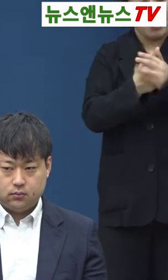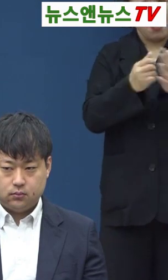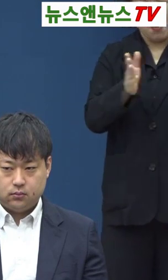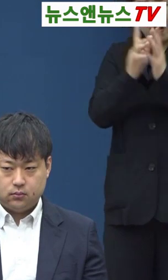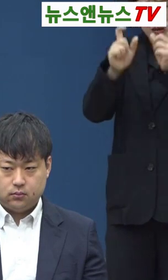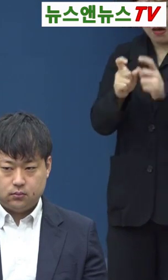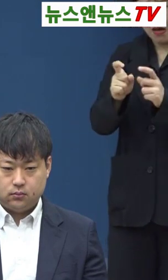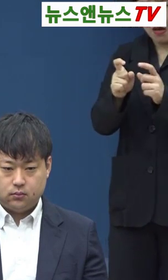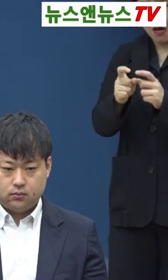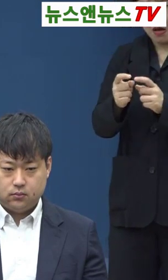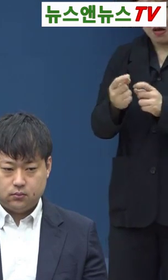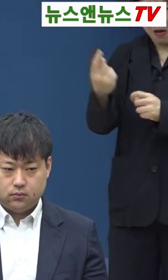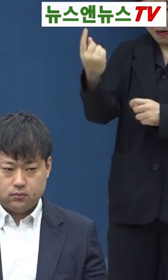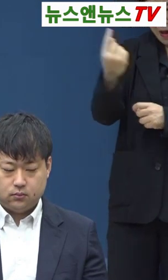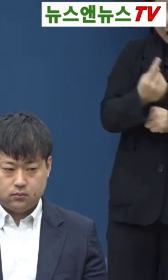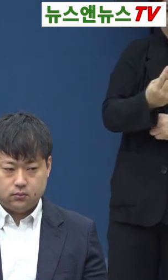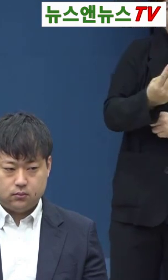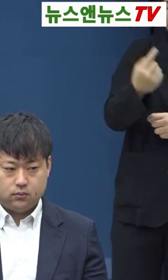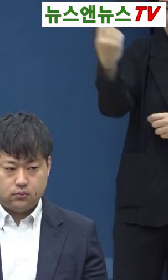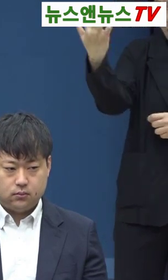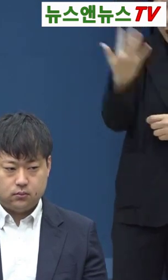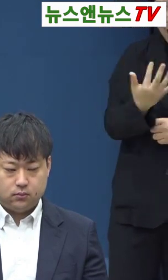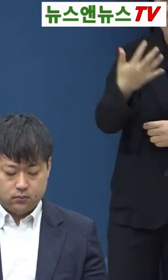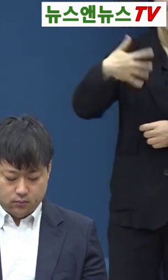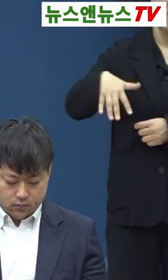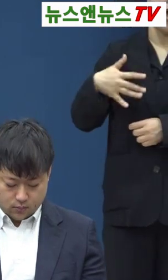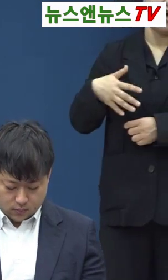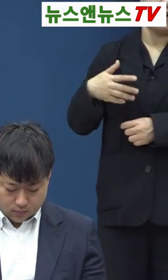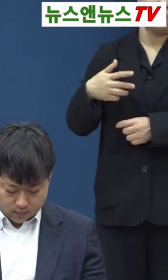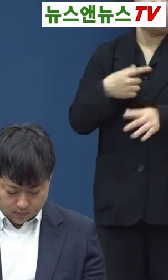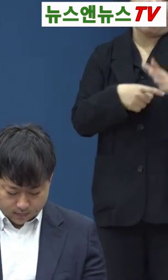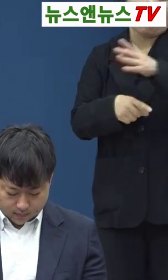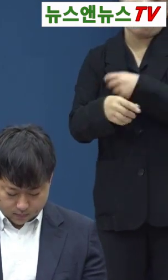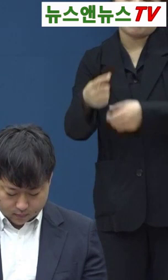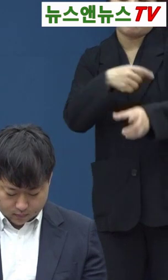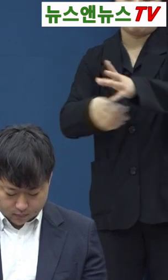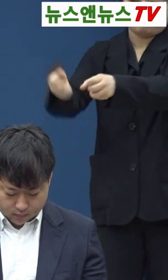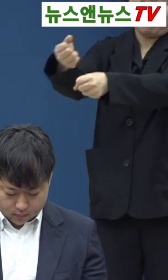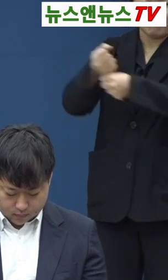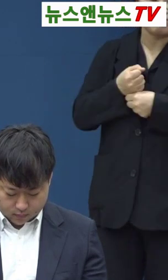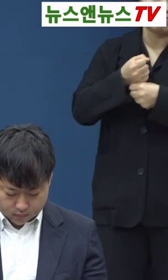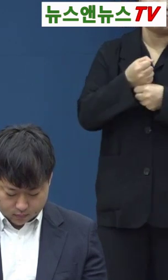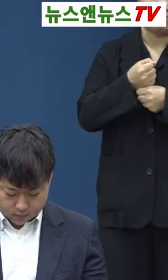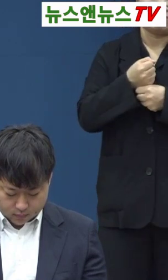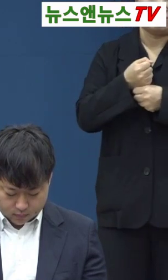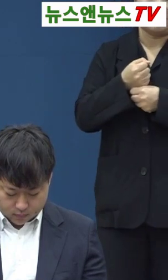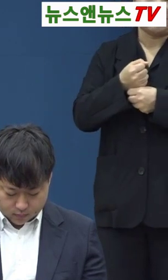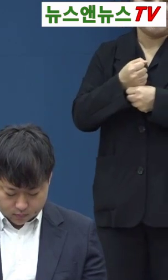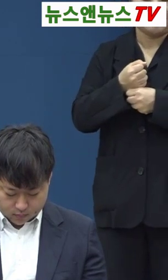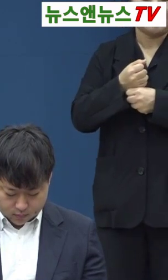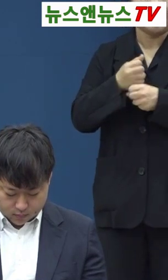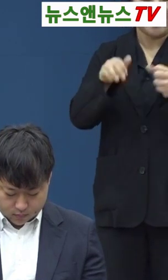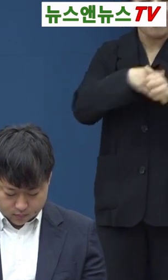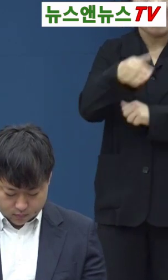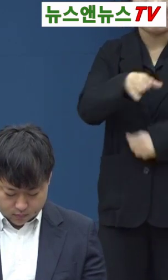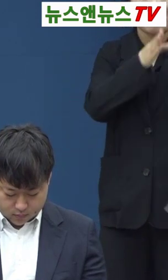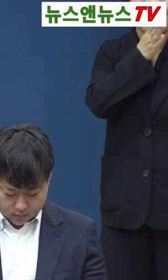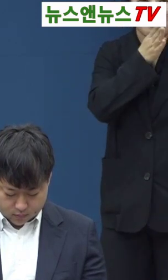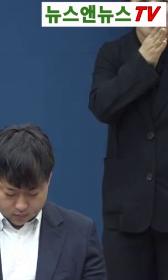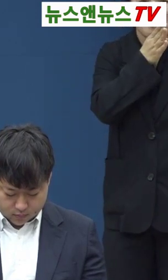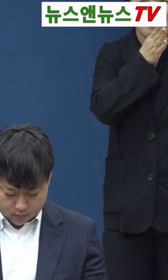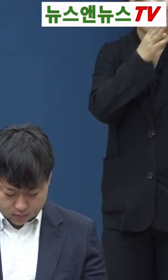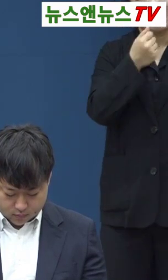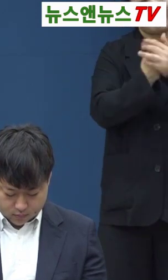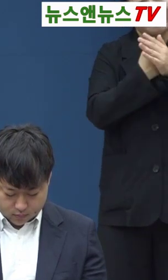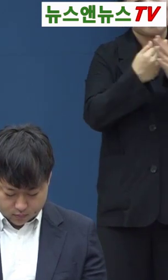화성까지 현재 와 있는 기술 인력 외에 추가로 더 끌어들이는 게 상당히 어려운 형편은 맞습니다. 그래서